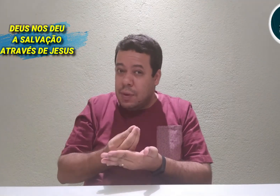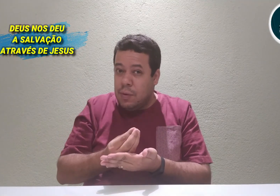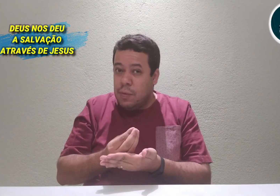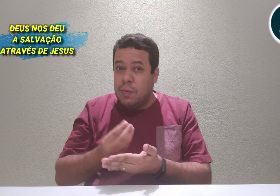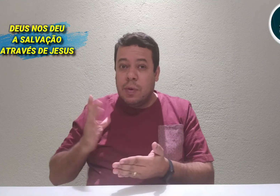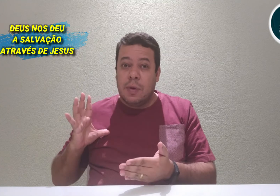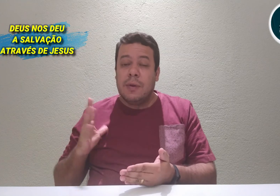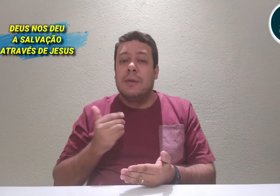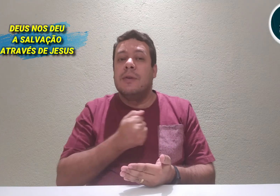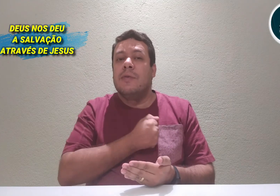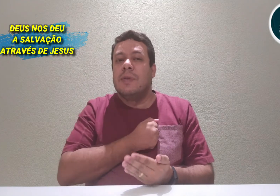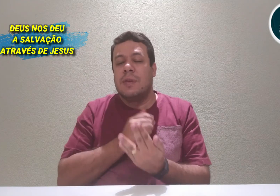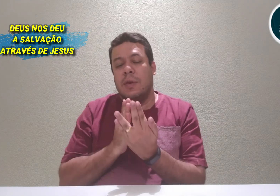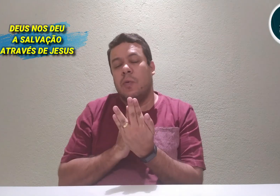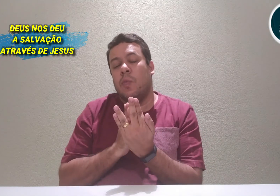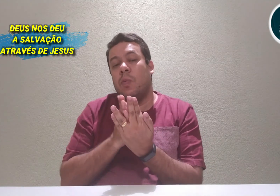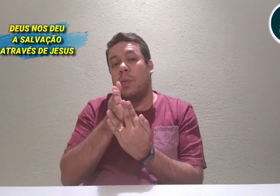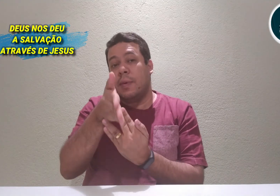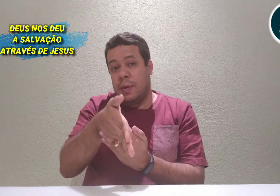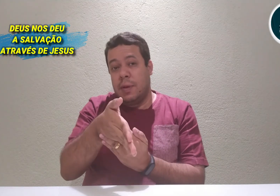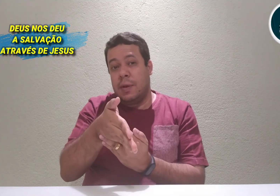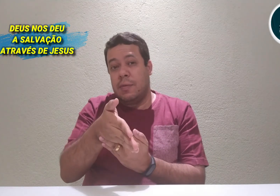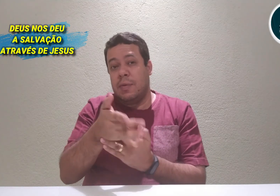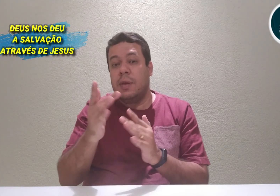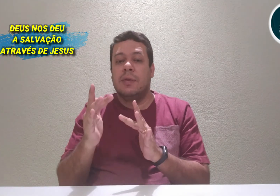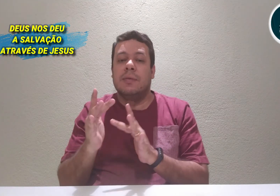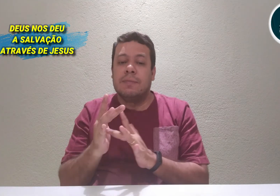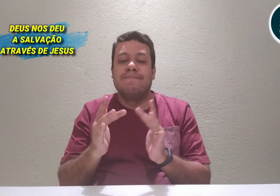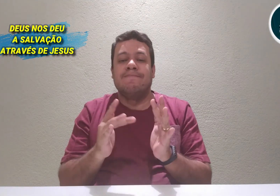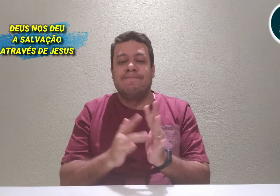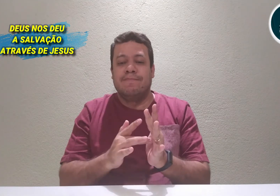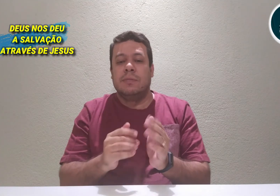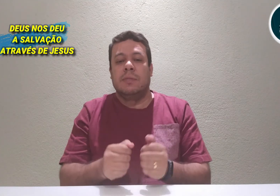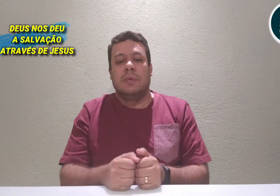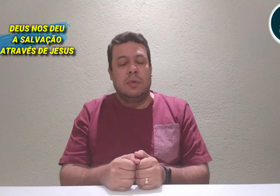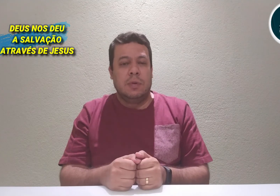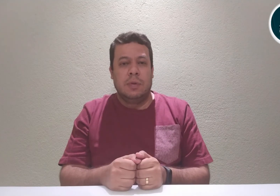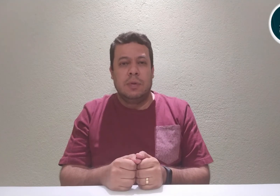Deus já nos deu a salvação através de Jesus Cristo.